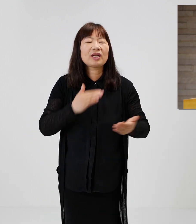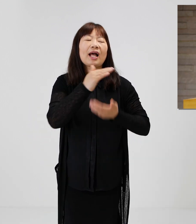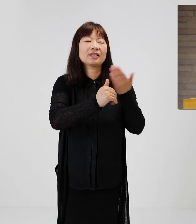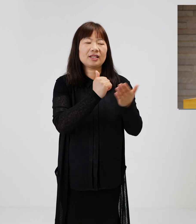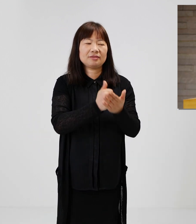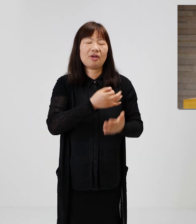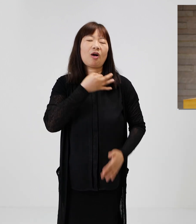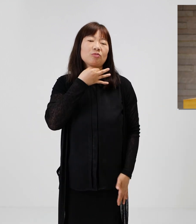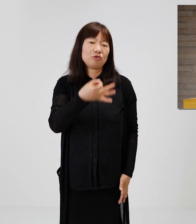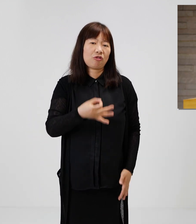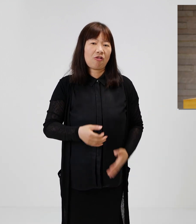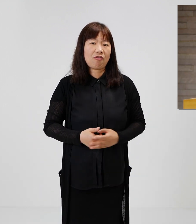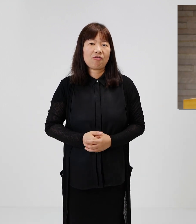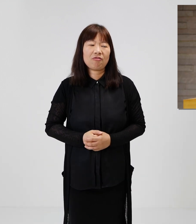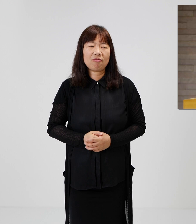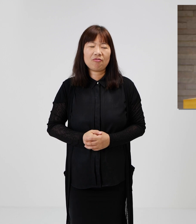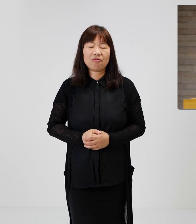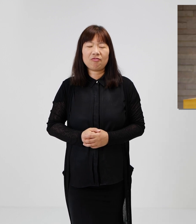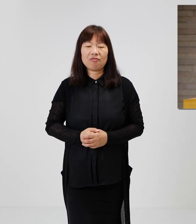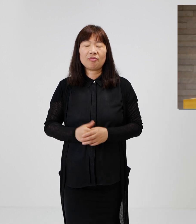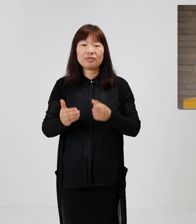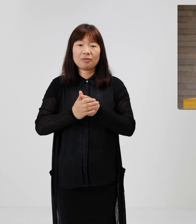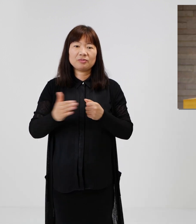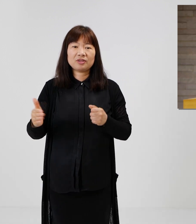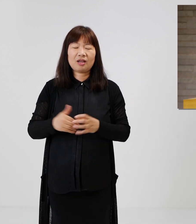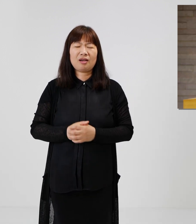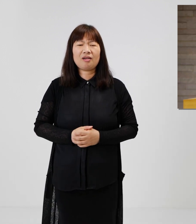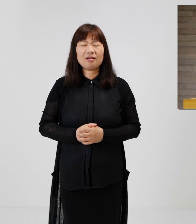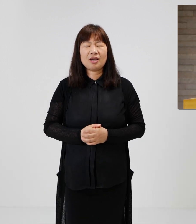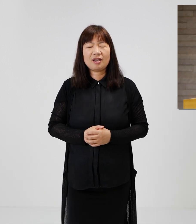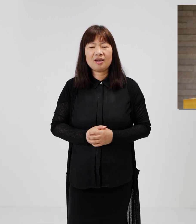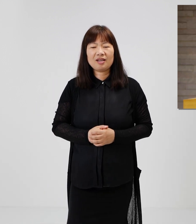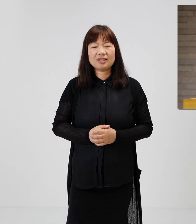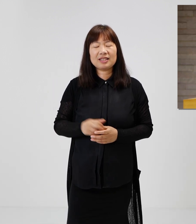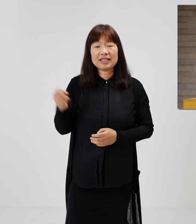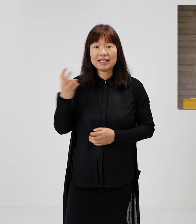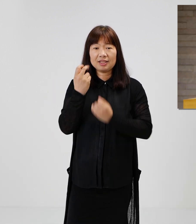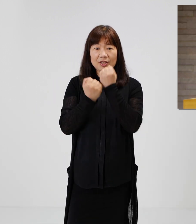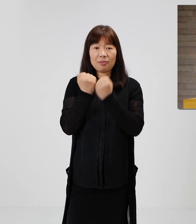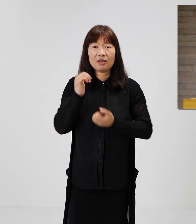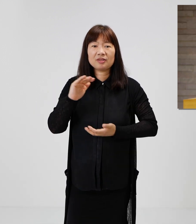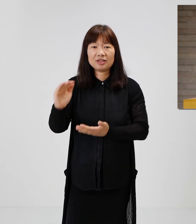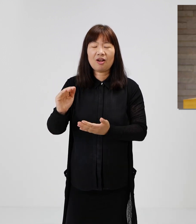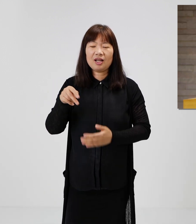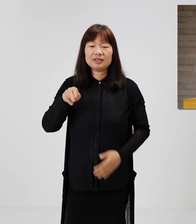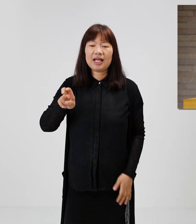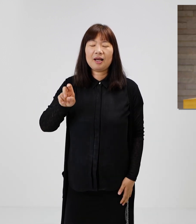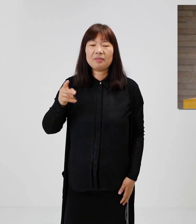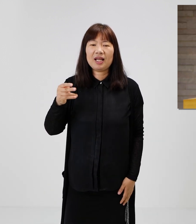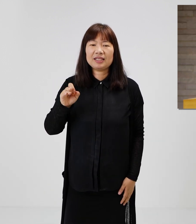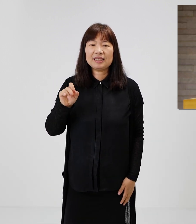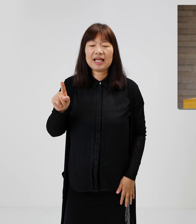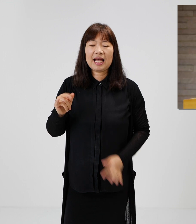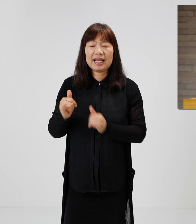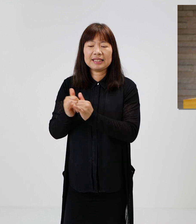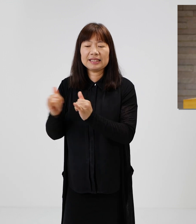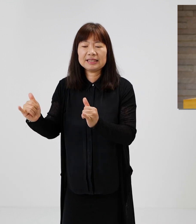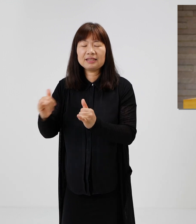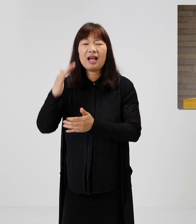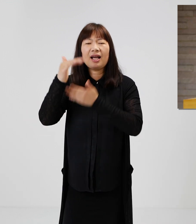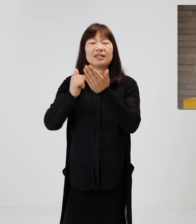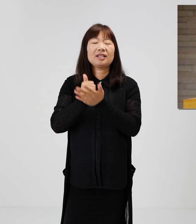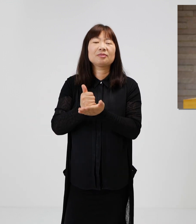되겠죠. 너희 하나님이에요. 그러니까 이게 무슨 얘기냐 하면 이 사마리아족들은